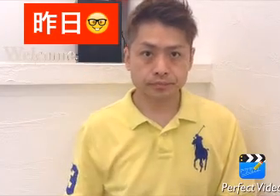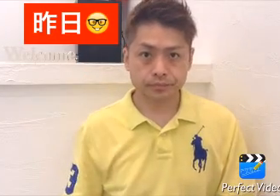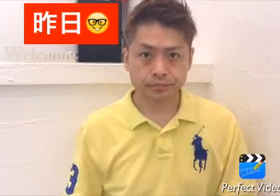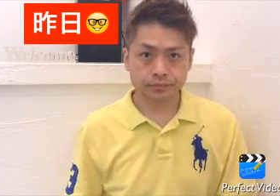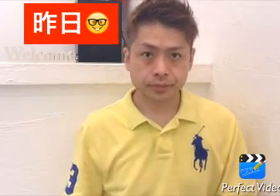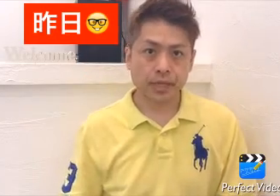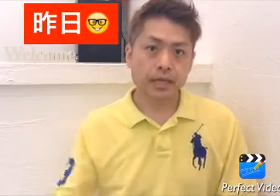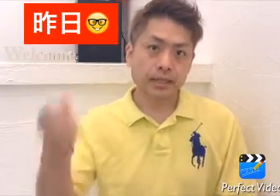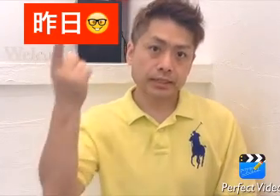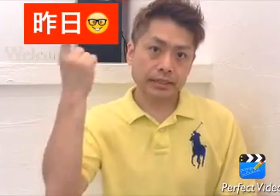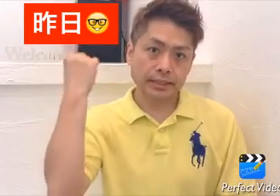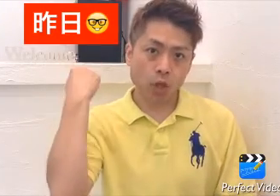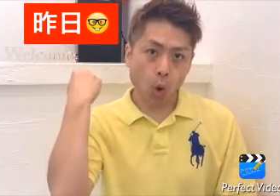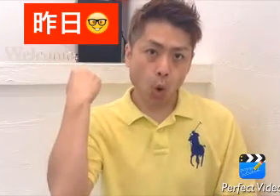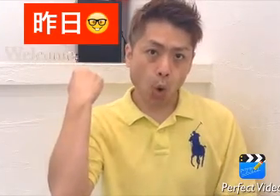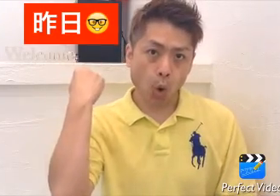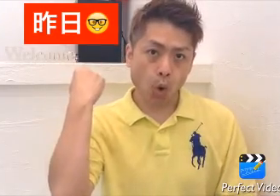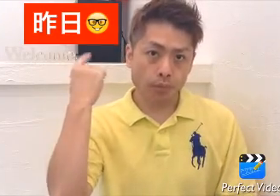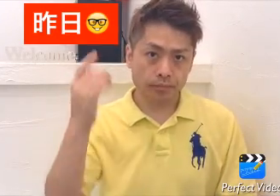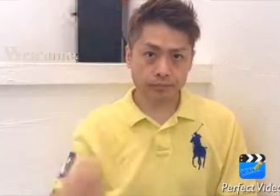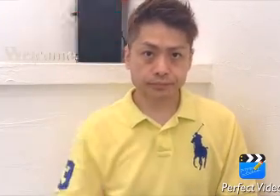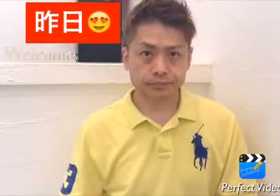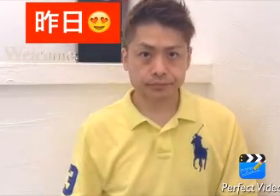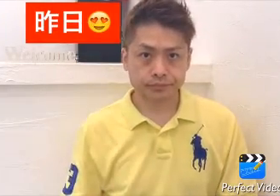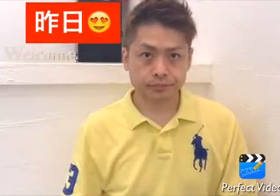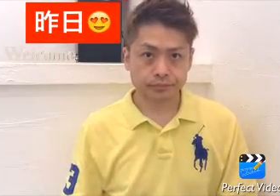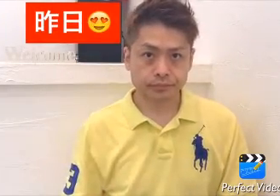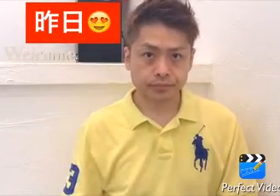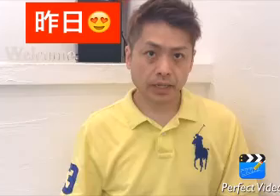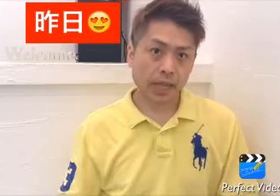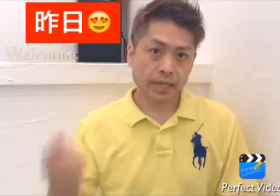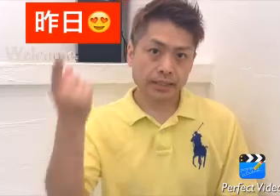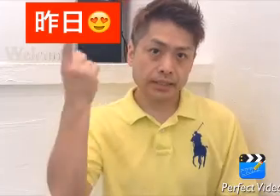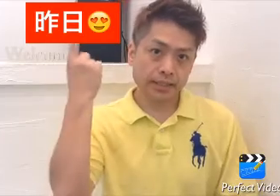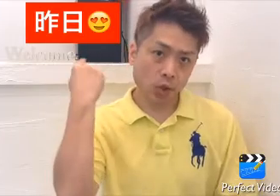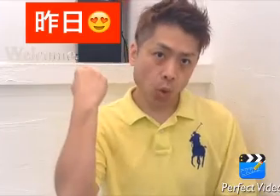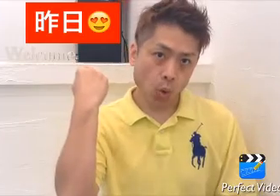日、昨日、これは一本指で後ろを指します。昨日。